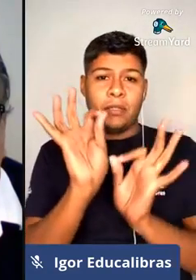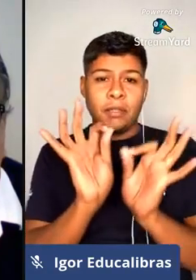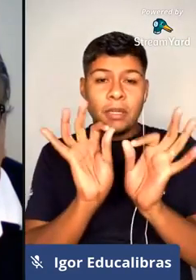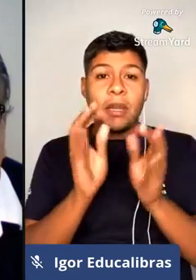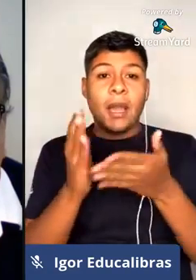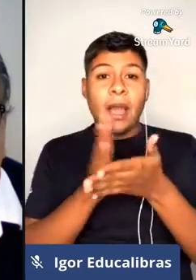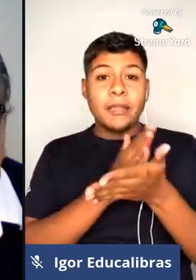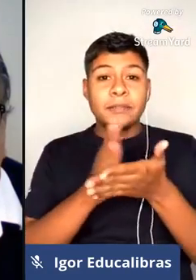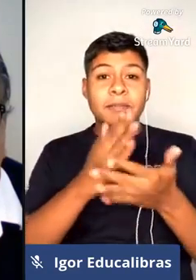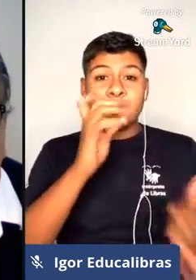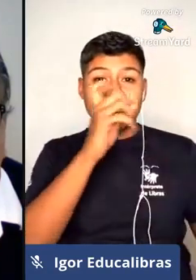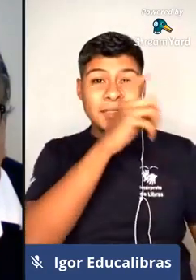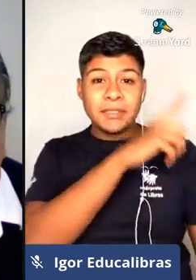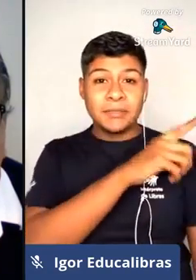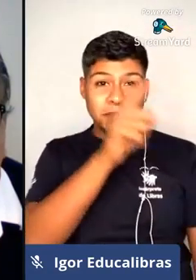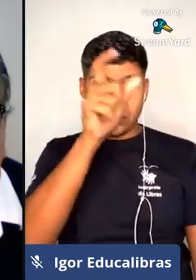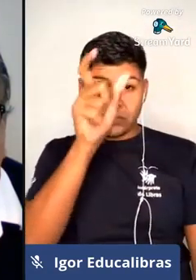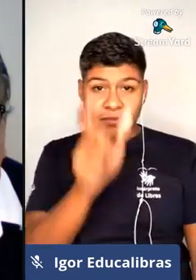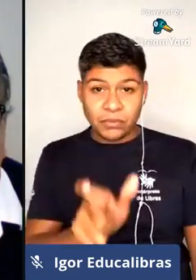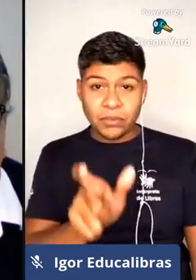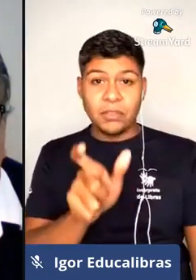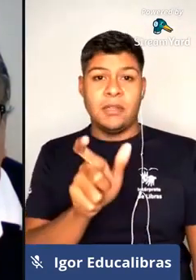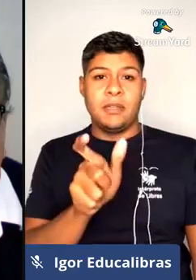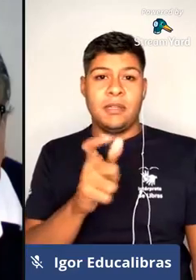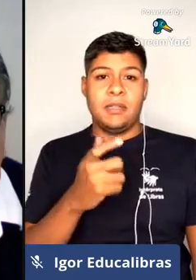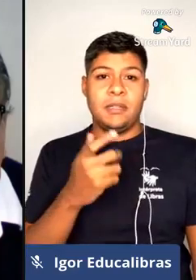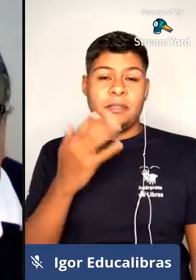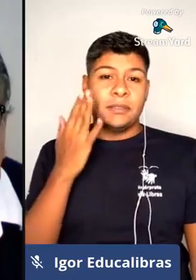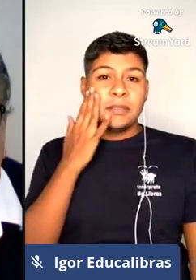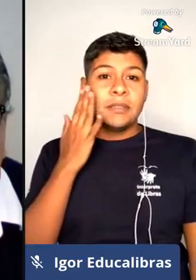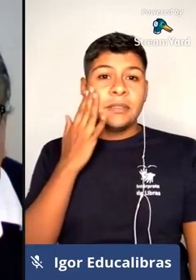é difícil você... não estou